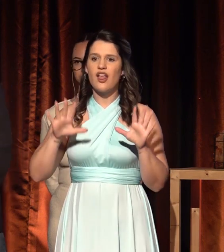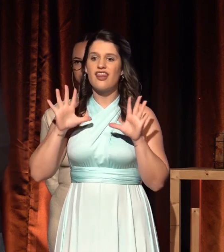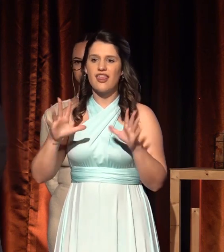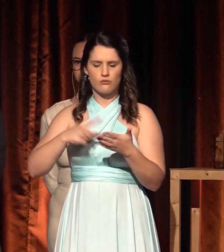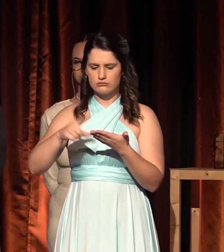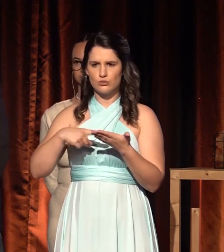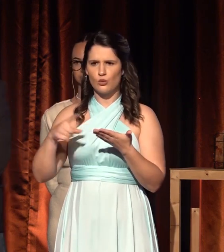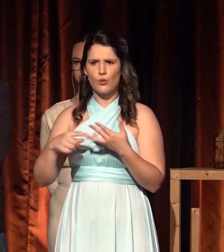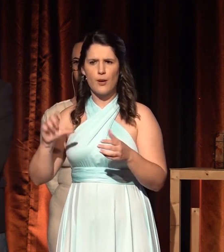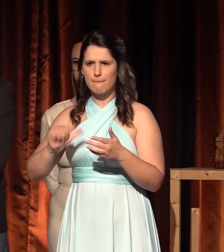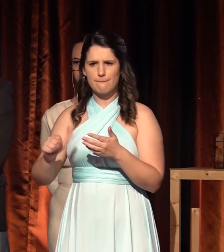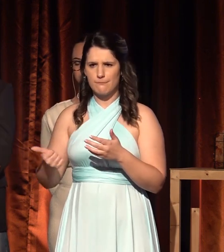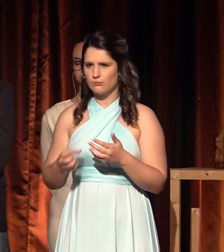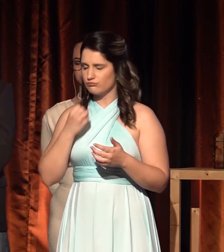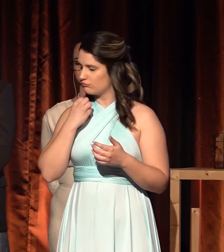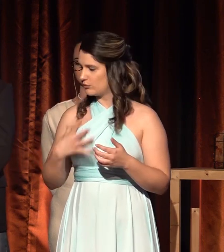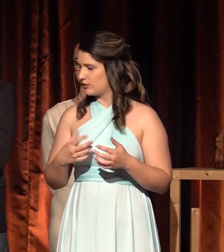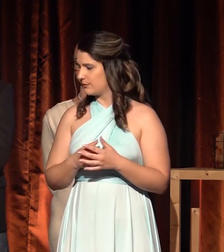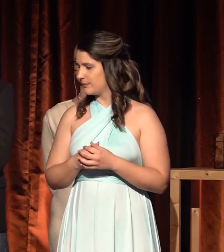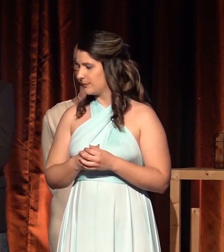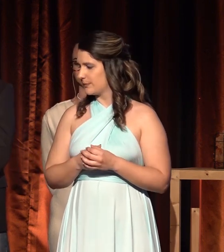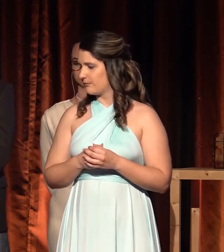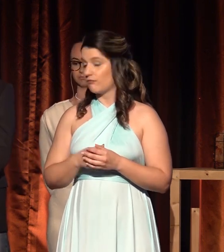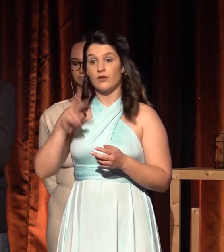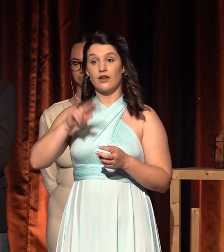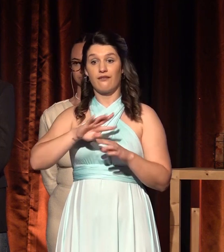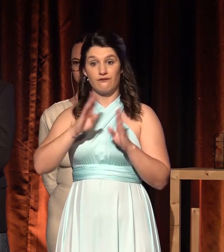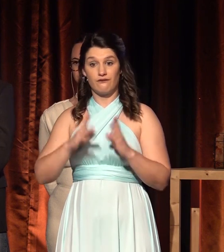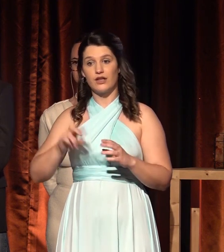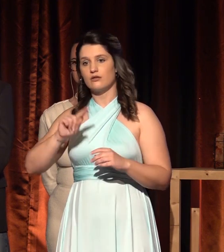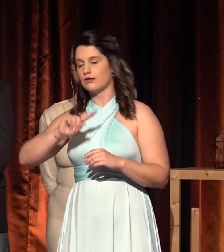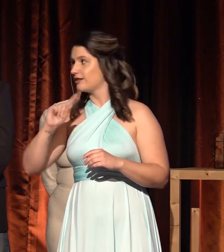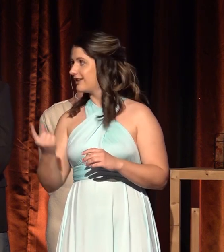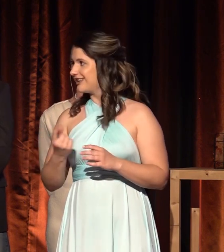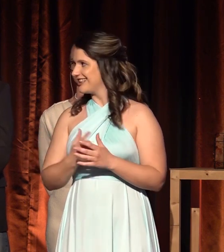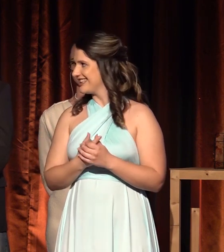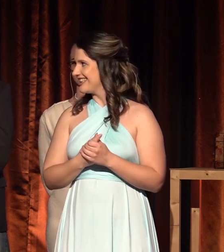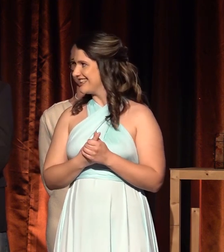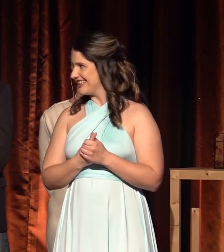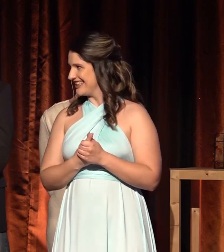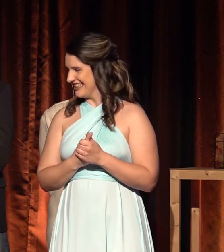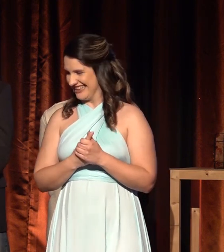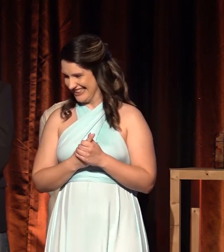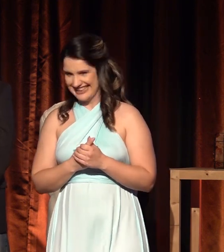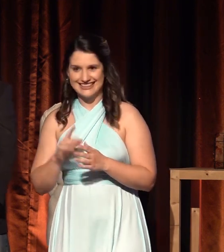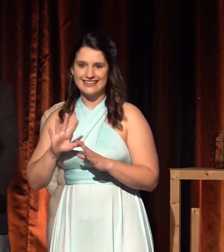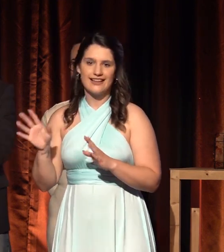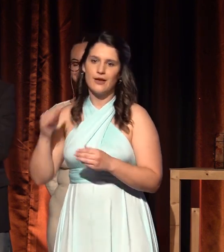Cuina, amb l'oportunitat de fer-ho un any, ja que havia fet el Superior de Sala. Disculpeu, m'he saltat un paràgraf, però